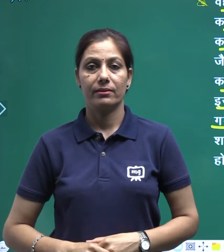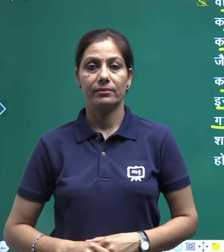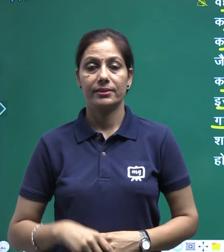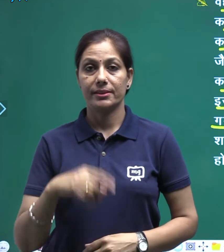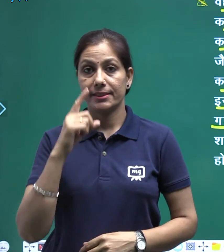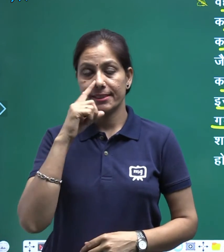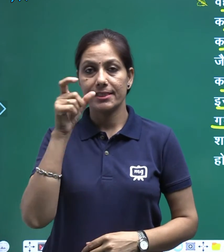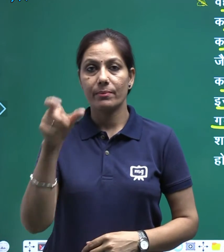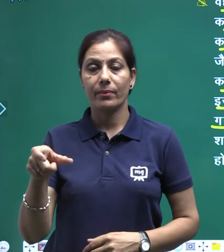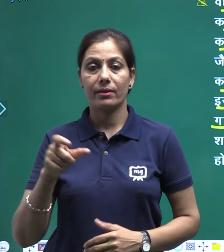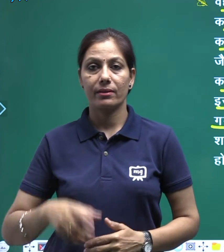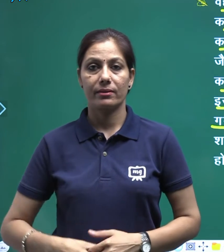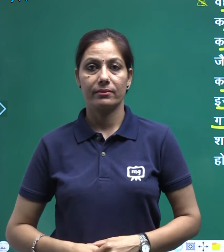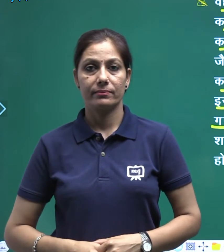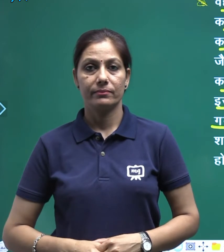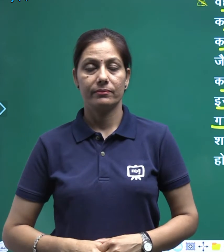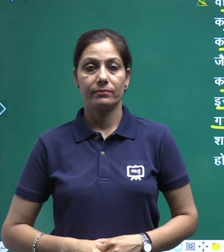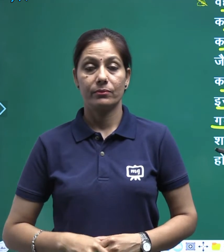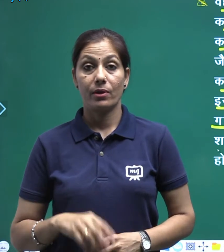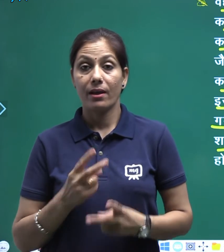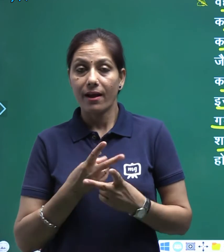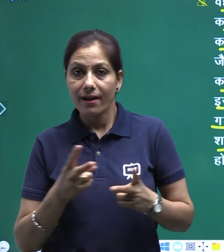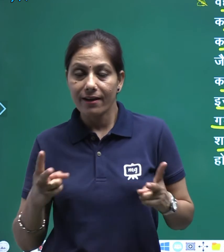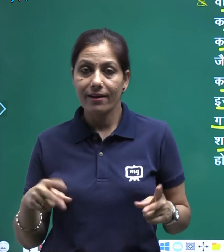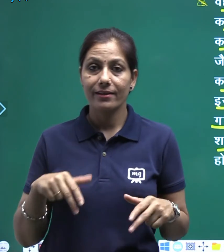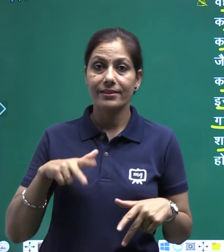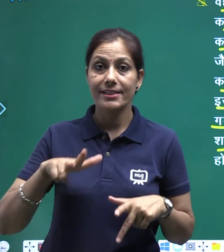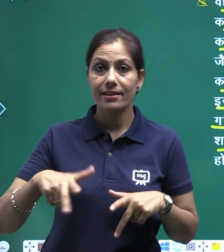चंपा की इन शरारतों से